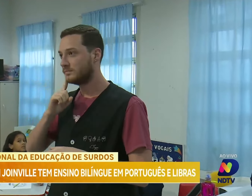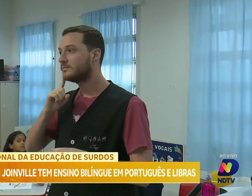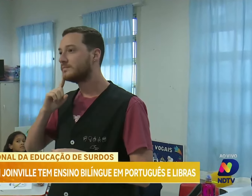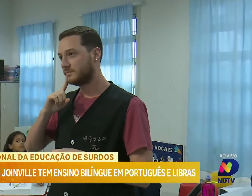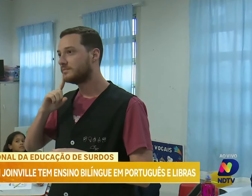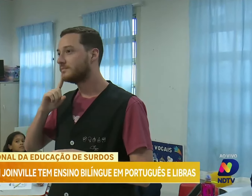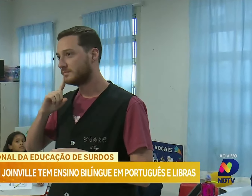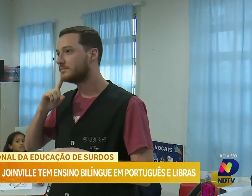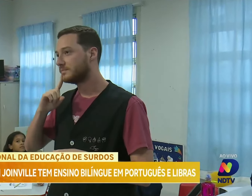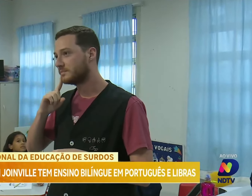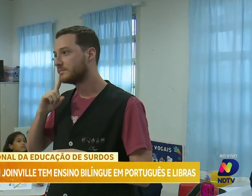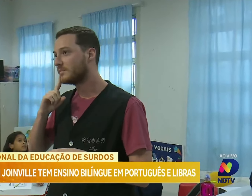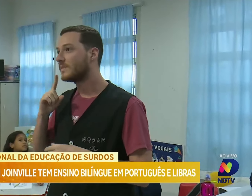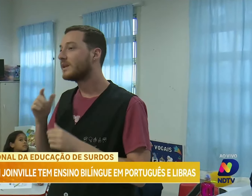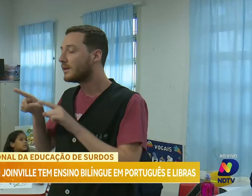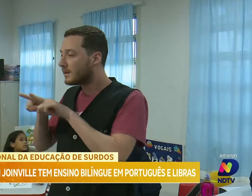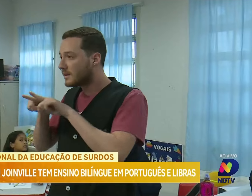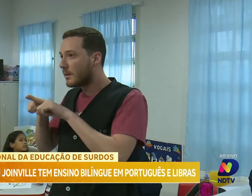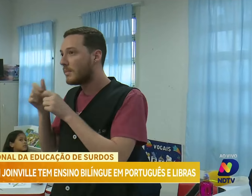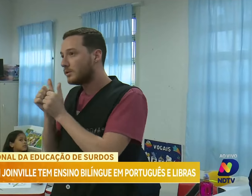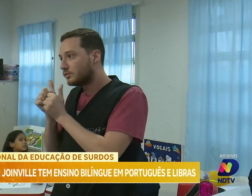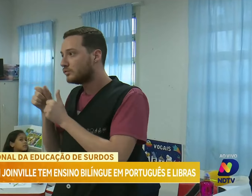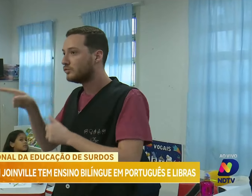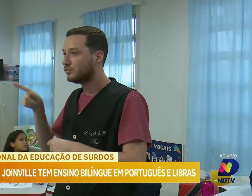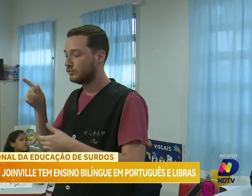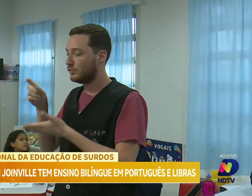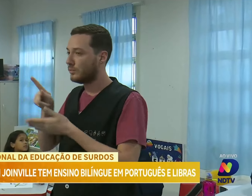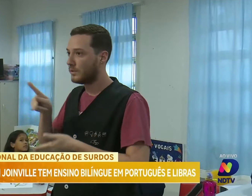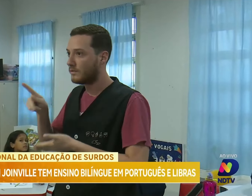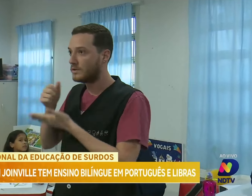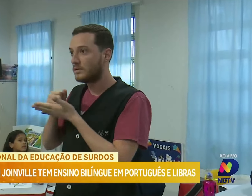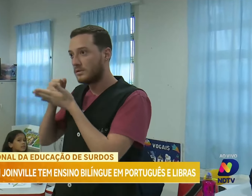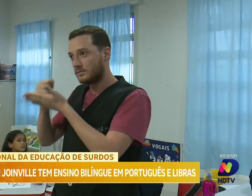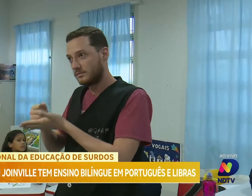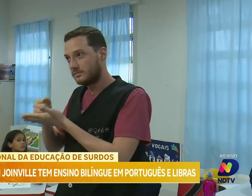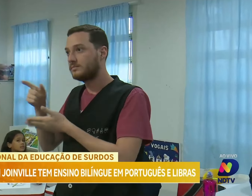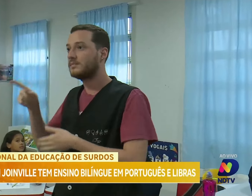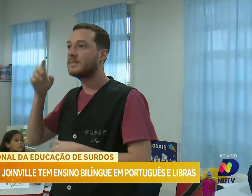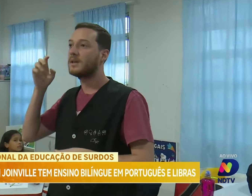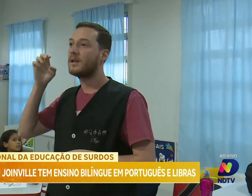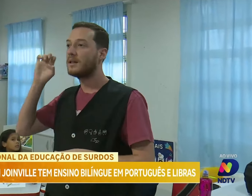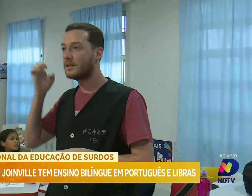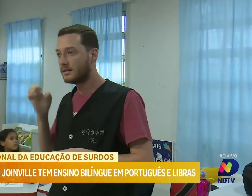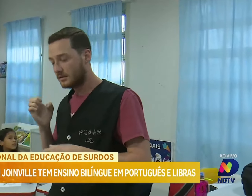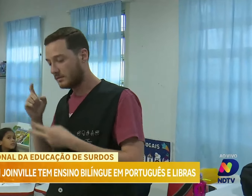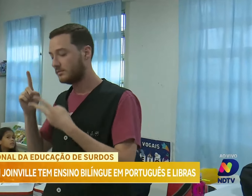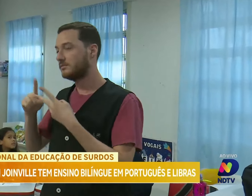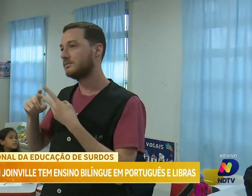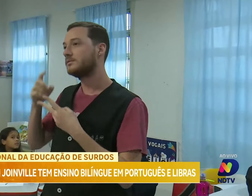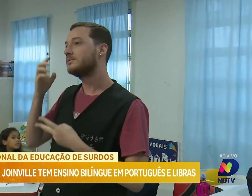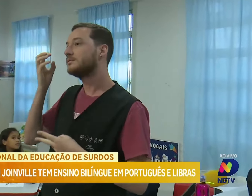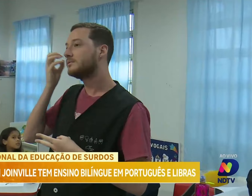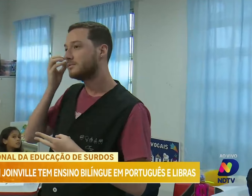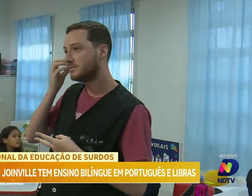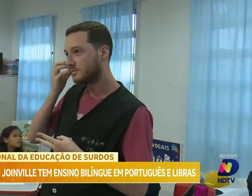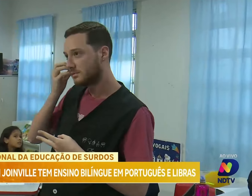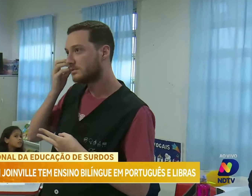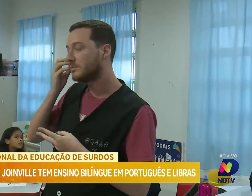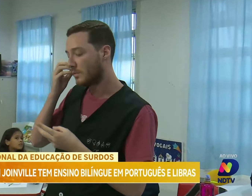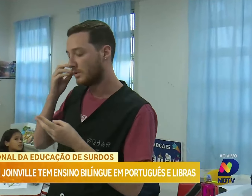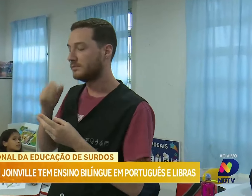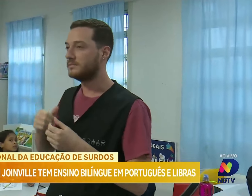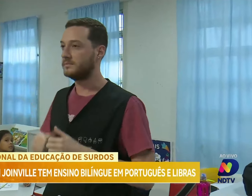nosso grupo é um polo bilíngue de surdos. Também acompanha a professora auxiliar, Elidiana